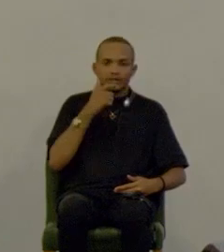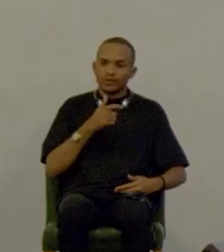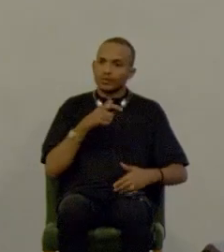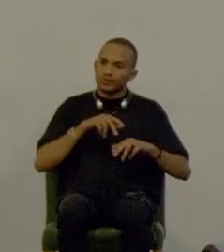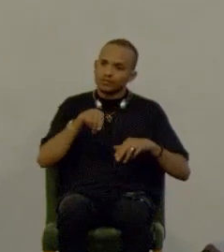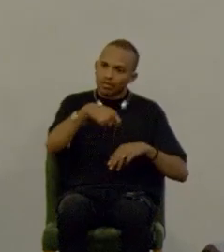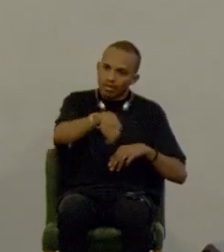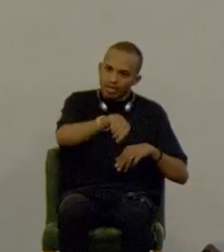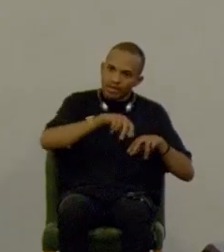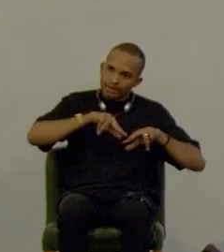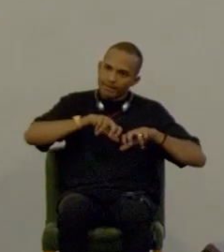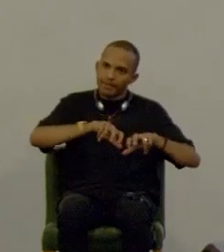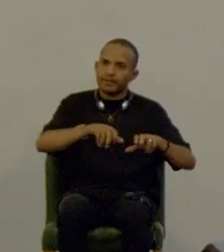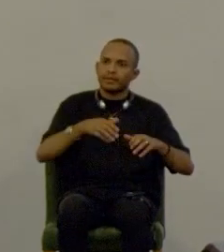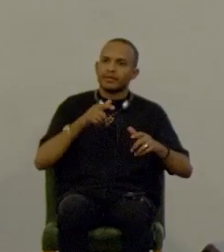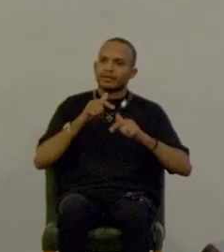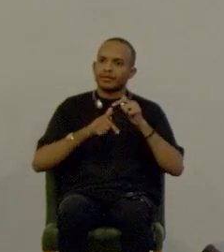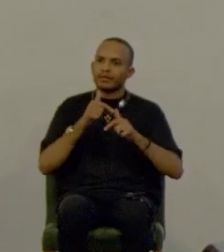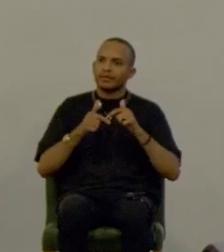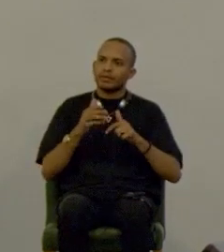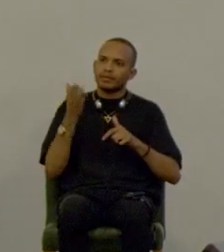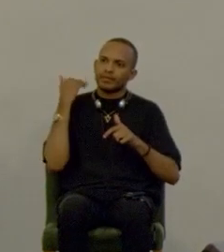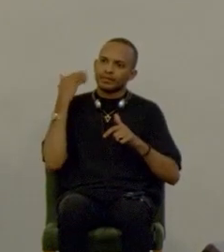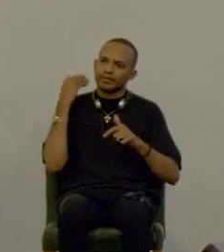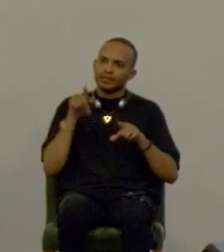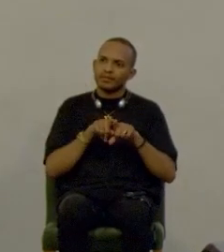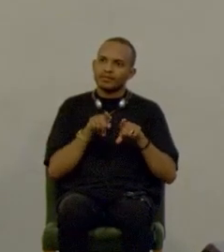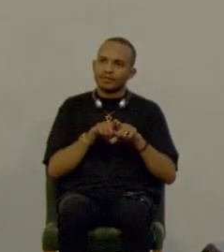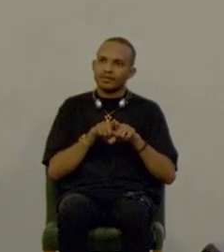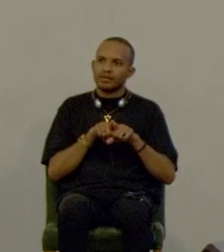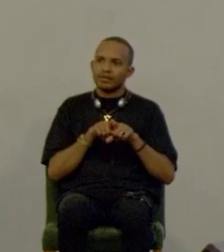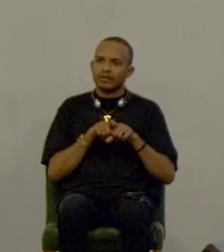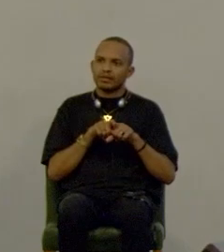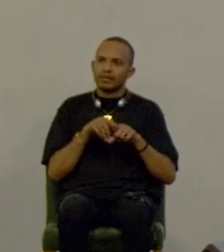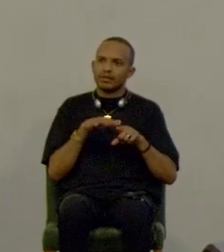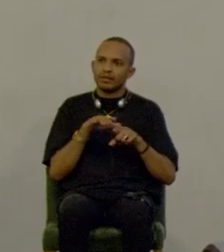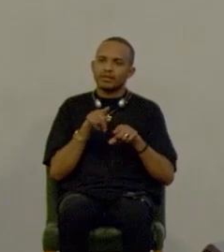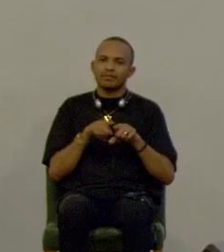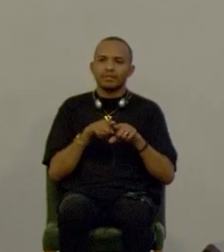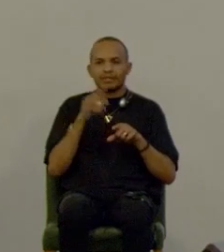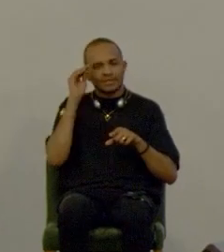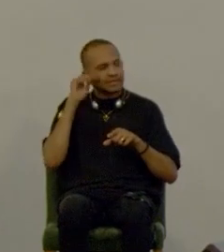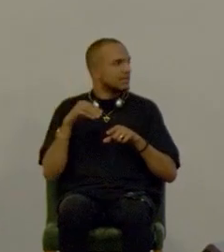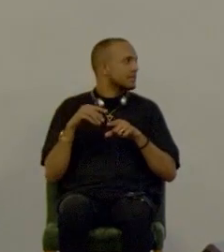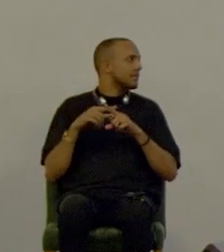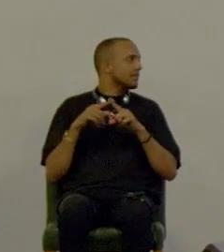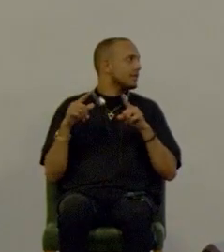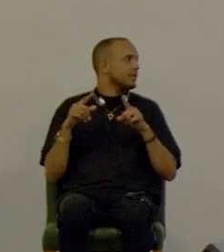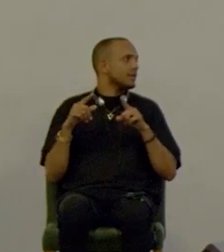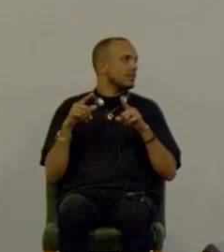né? Trabalho com o passado, mas eu acho que nada está resolvido ainda, as coisas estão abertas, né? Às vezes a gente tem vontade de jogar a toalha e desistir,